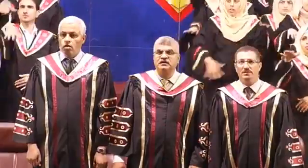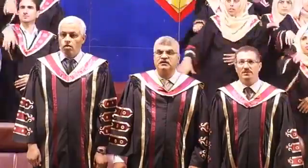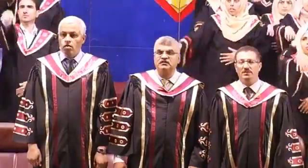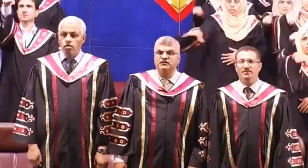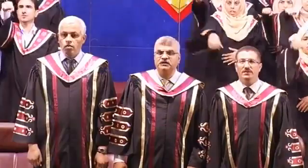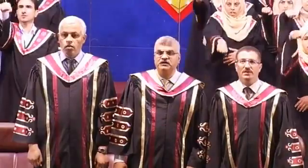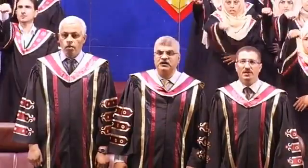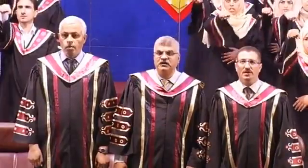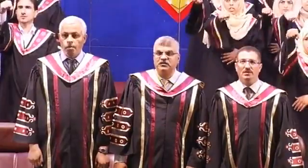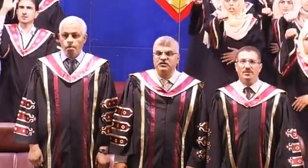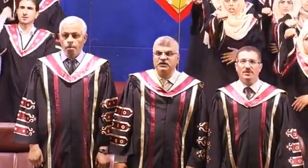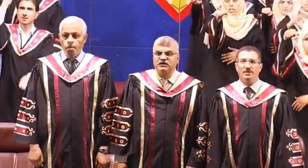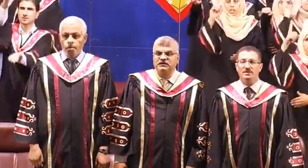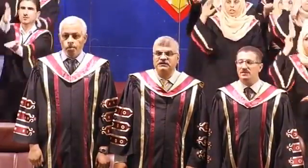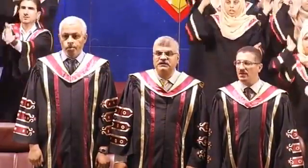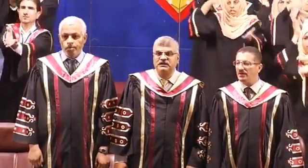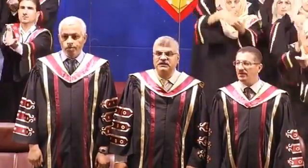في درب عزتنا،